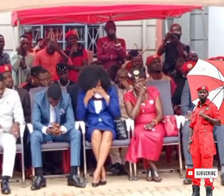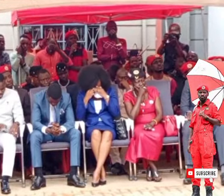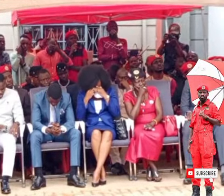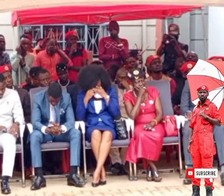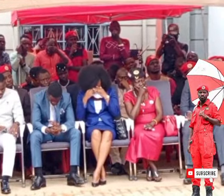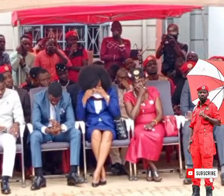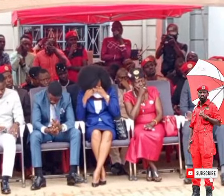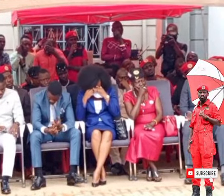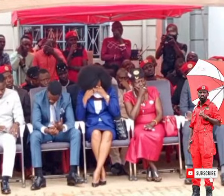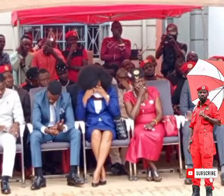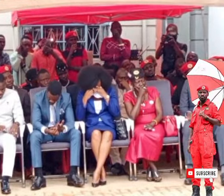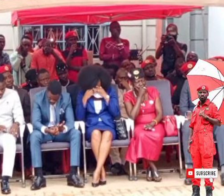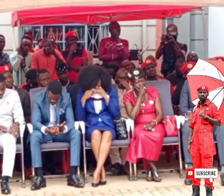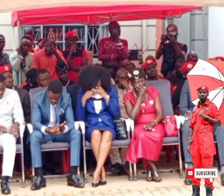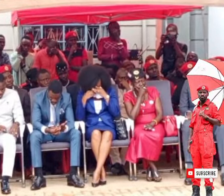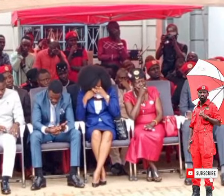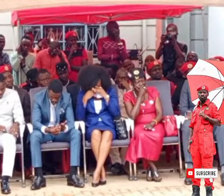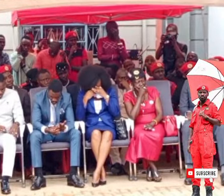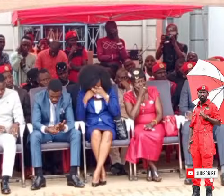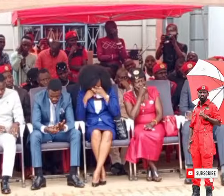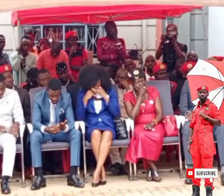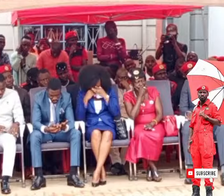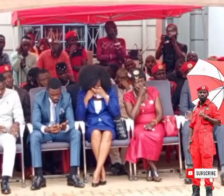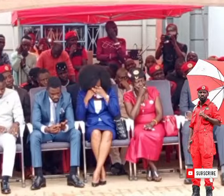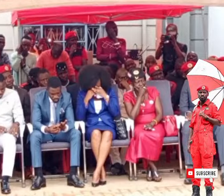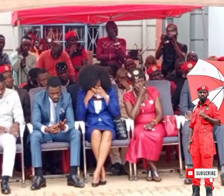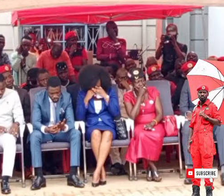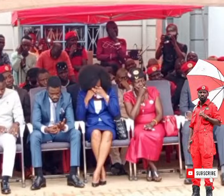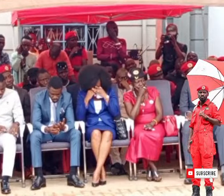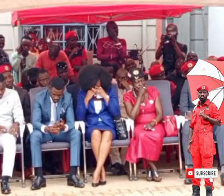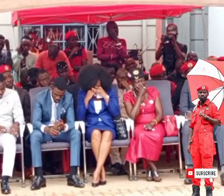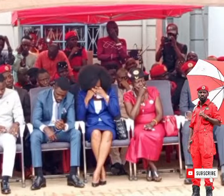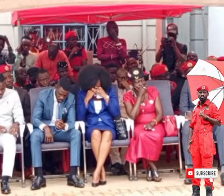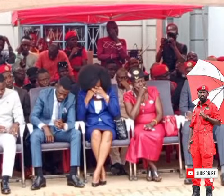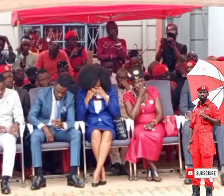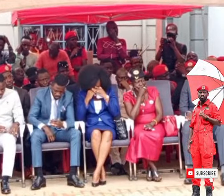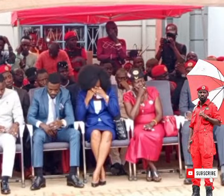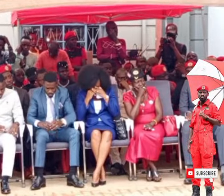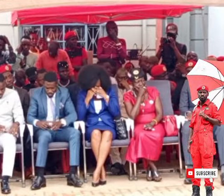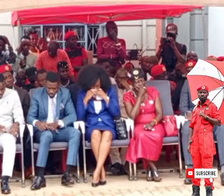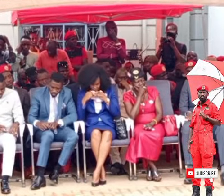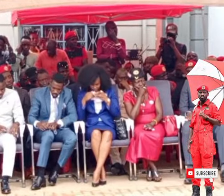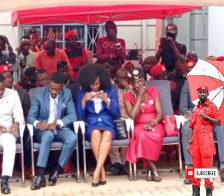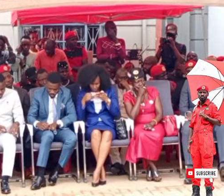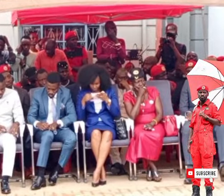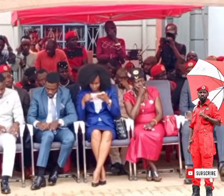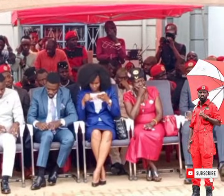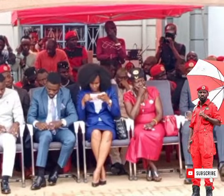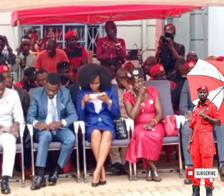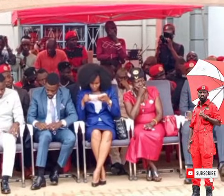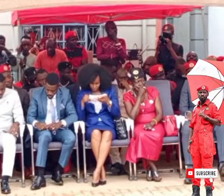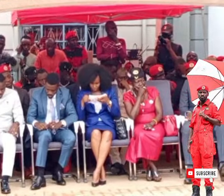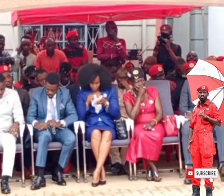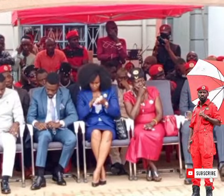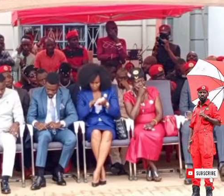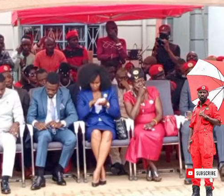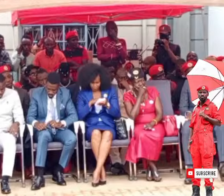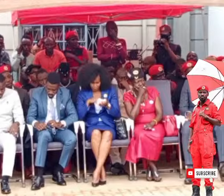People power, our power, NUP, everywhere.